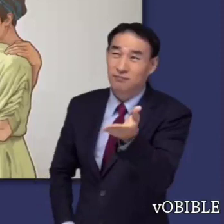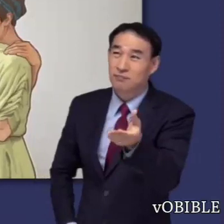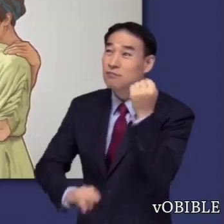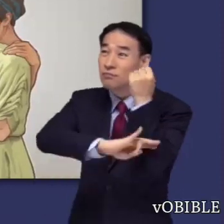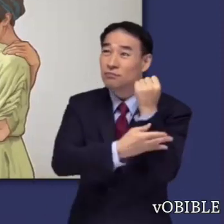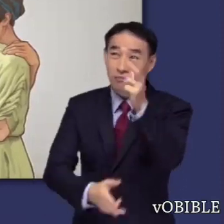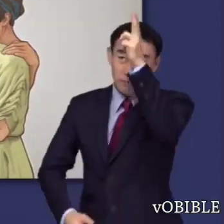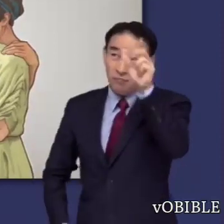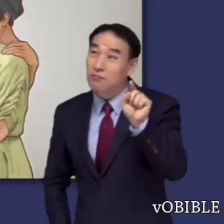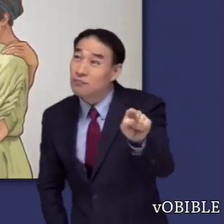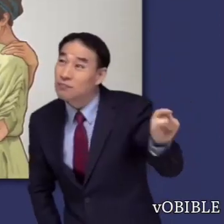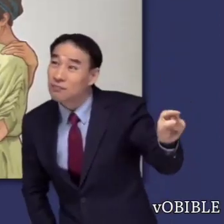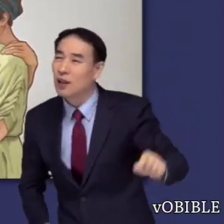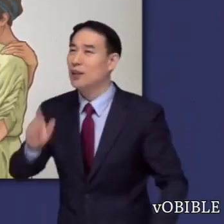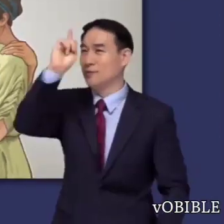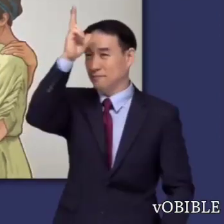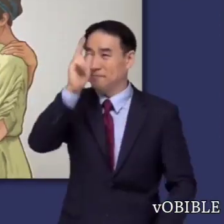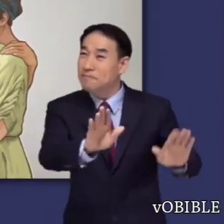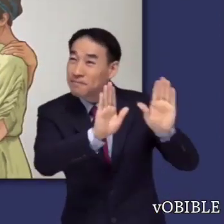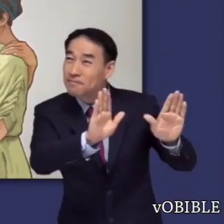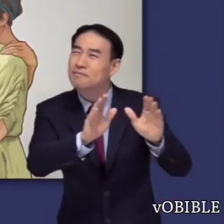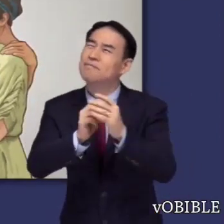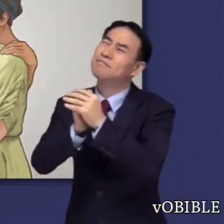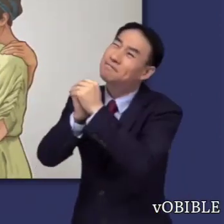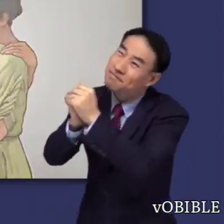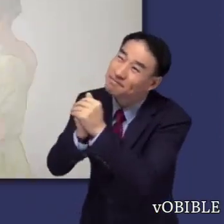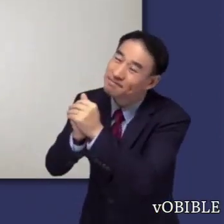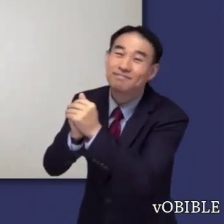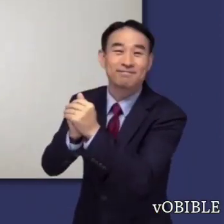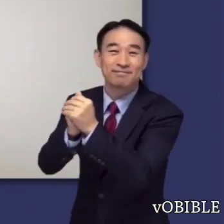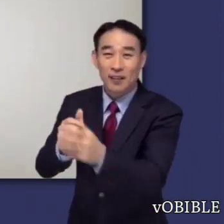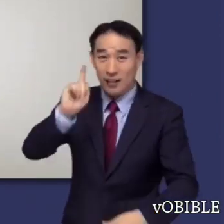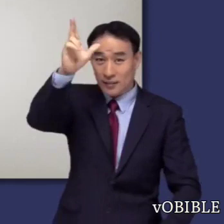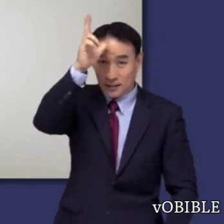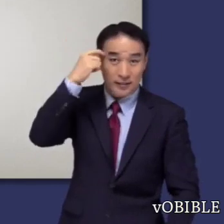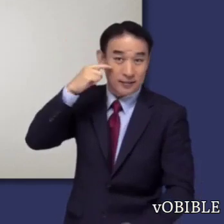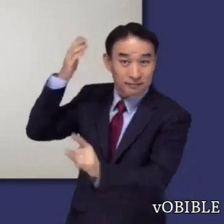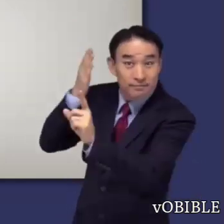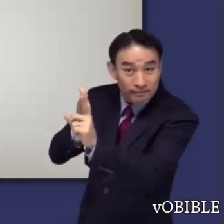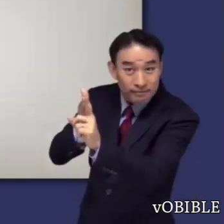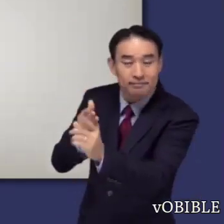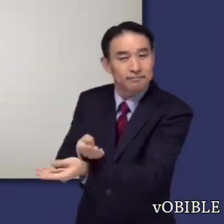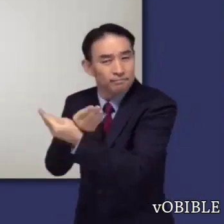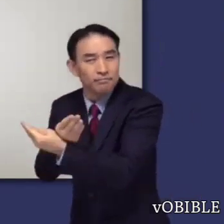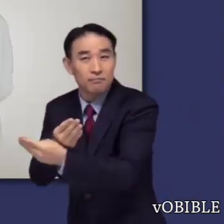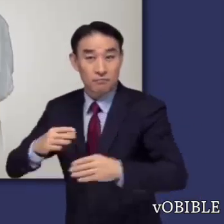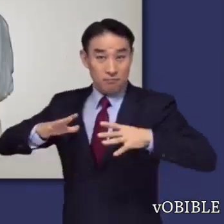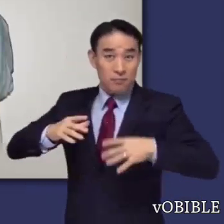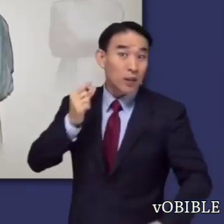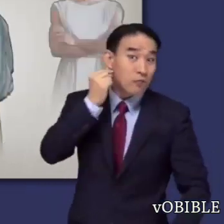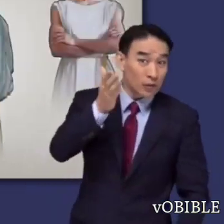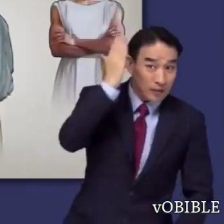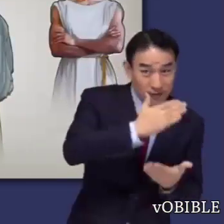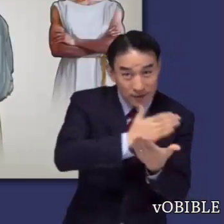祷告，好让基督徒过平静安宁的生活，能专心传道。保罗解释，上帝的旨